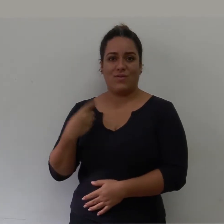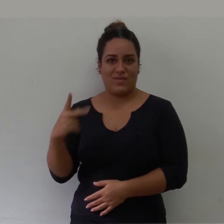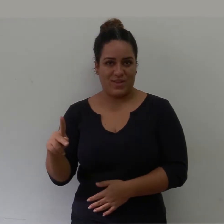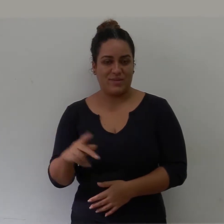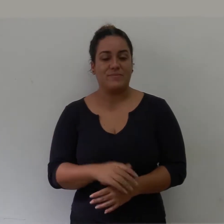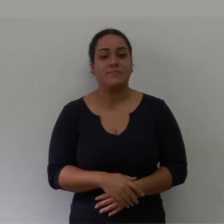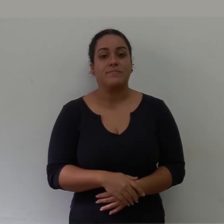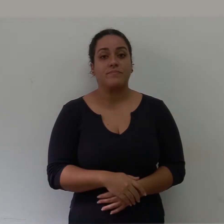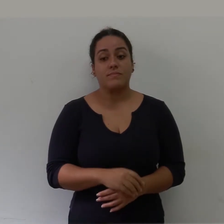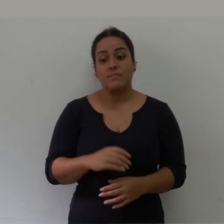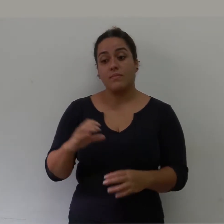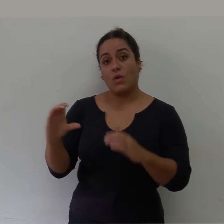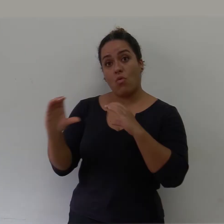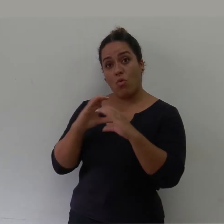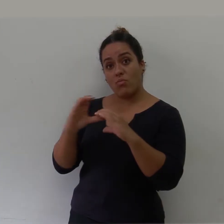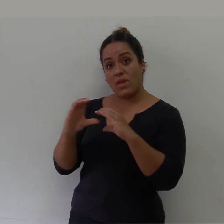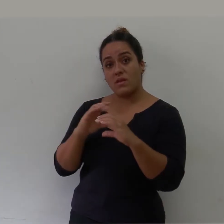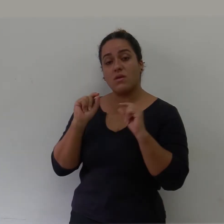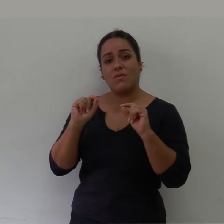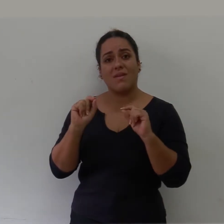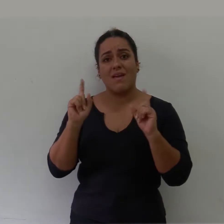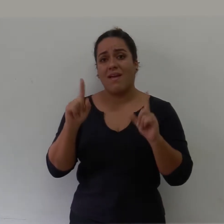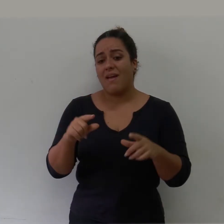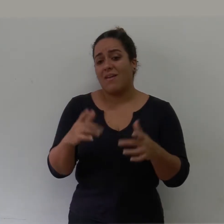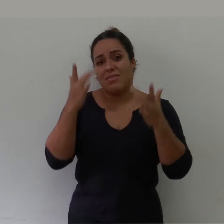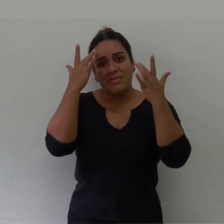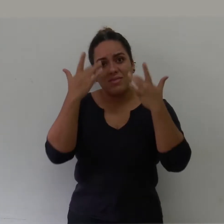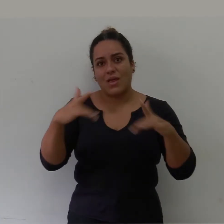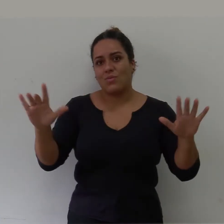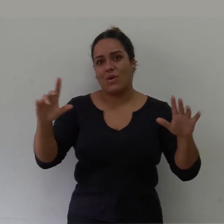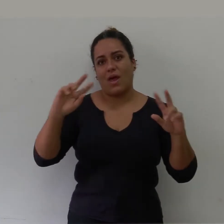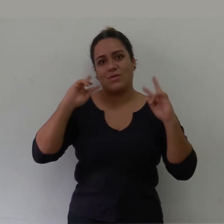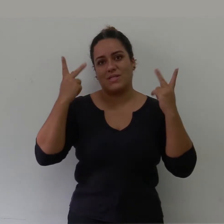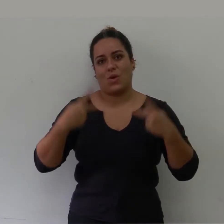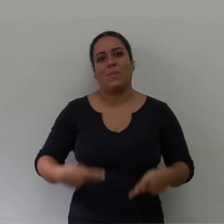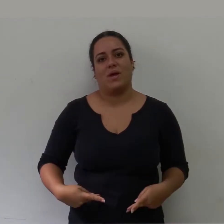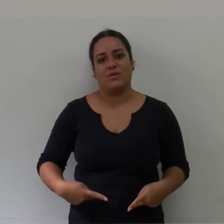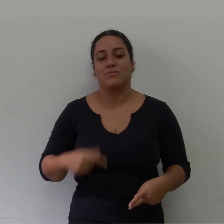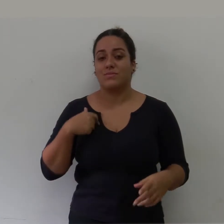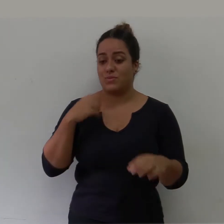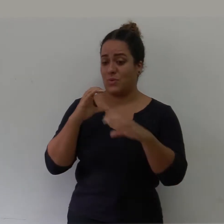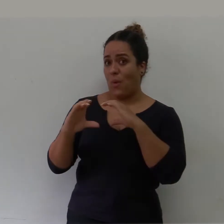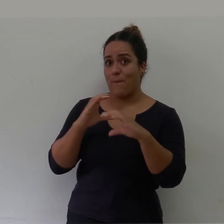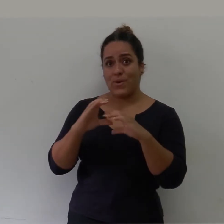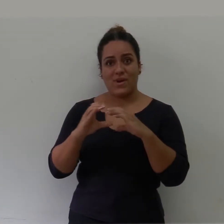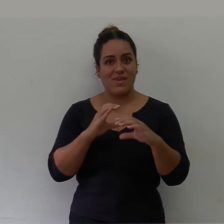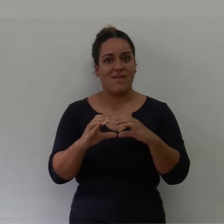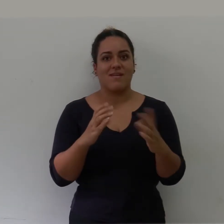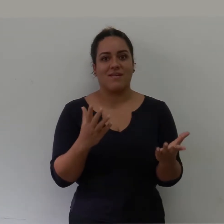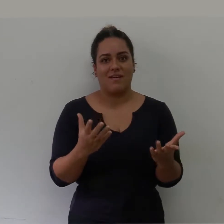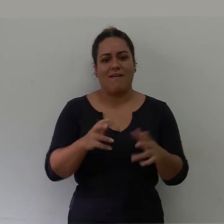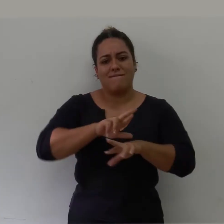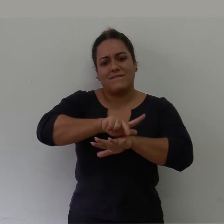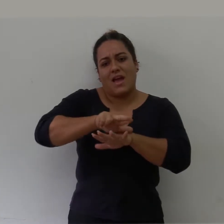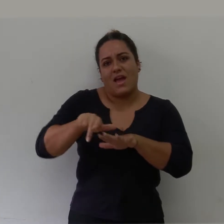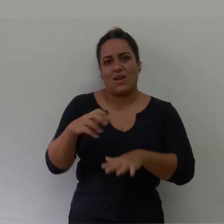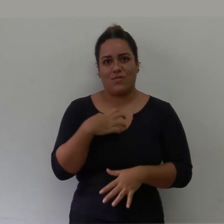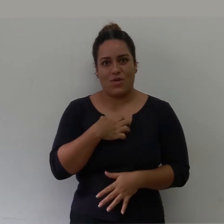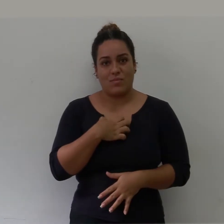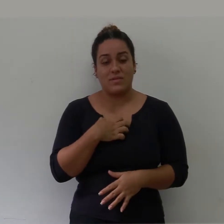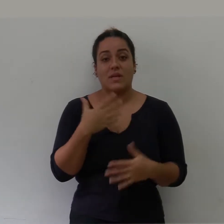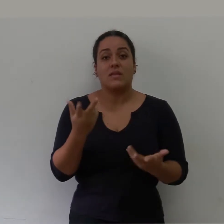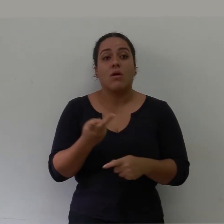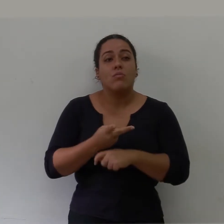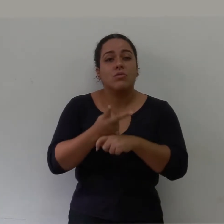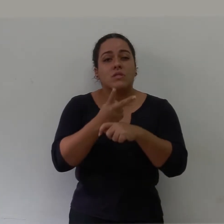Vinícius. Comunicação é como se fosse algo inerente ao ser humano, né? Então a gente se comunica de alguma forma sempre. E